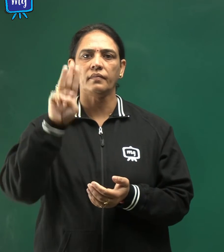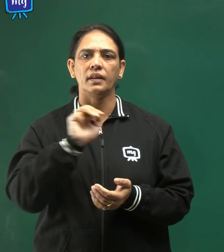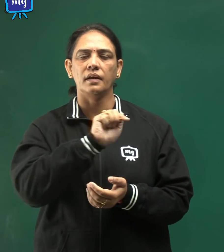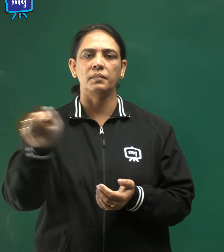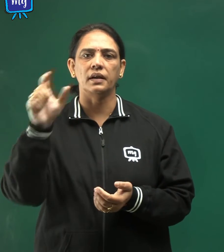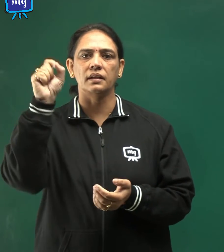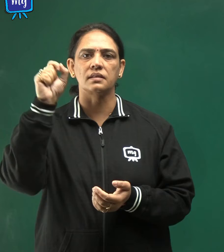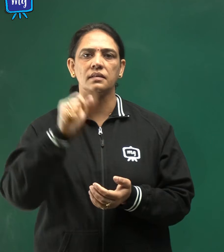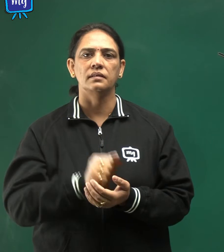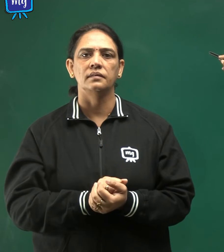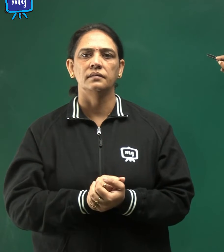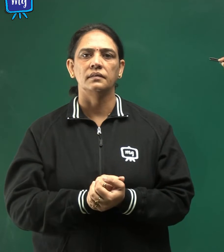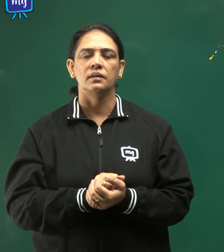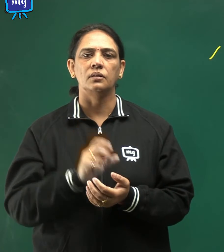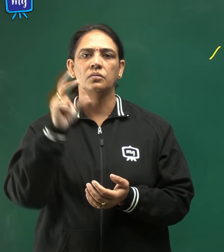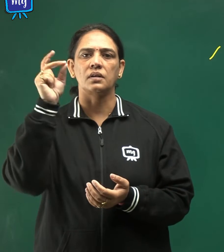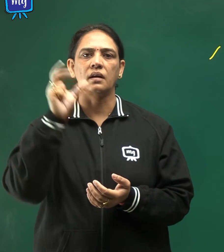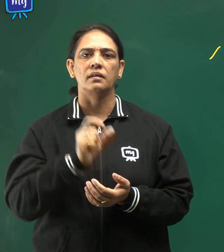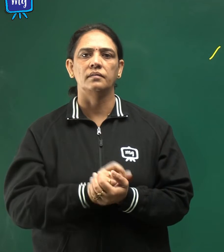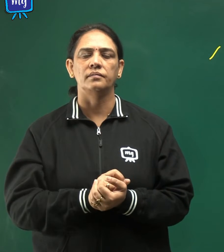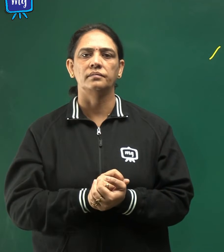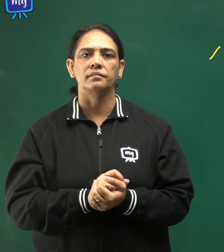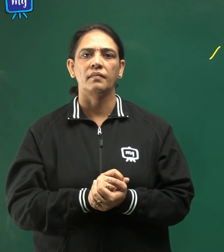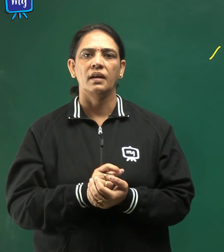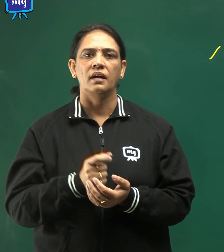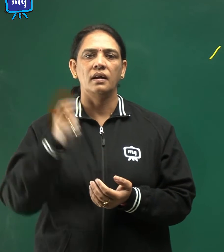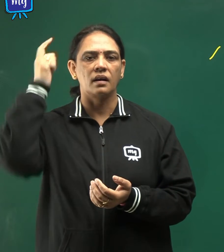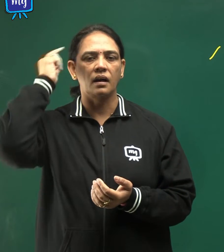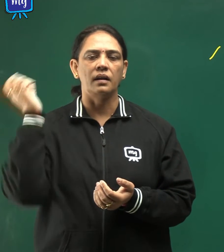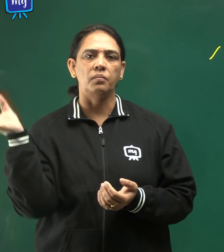3/10। दूसरा, काली गेंद